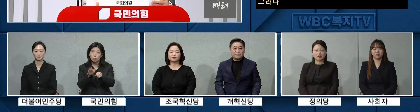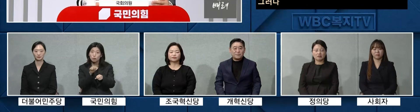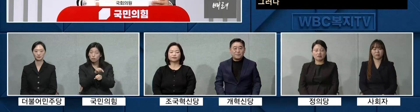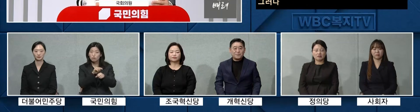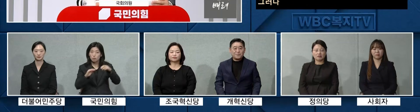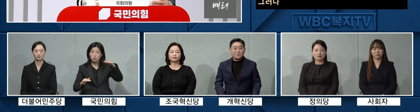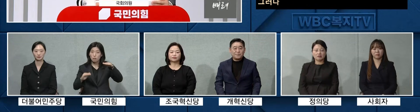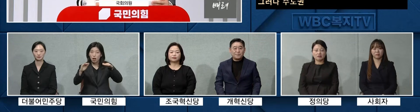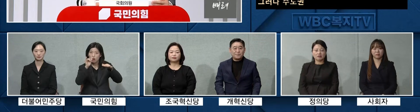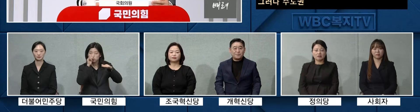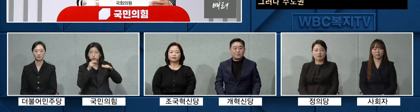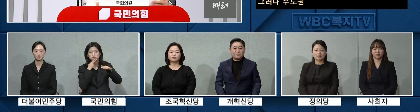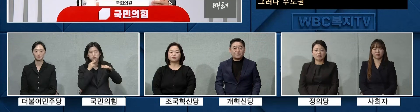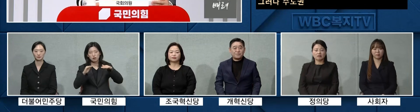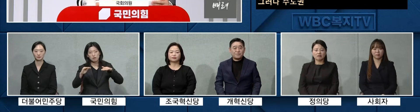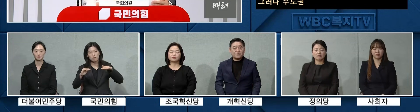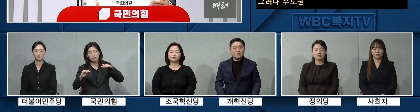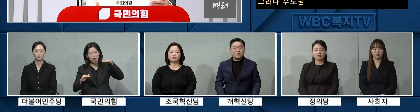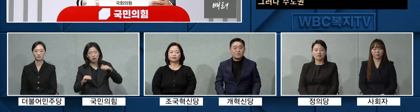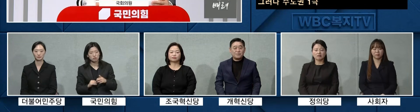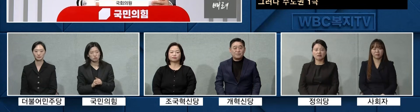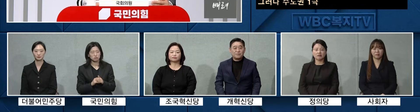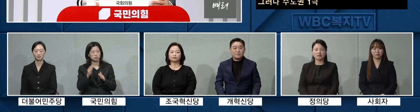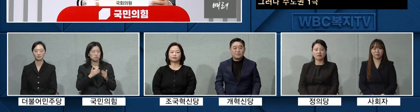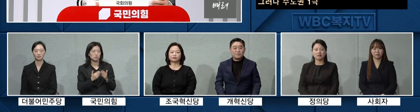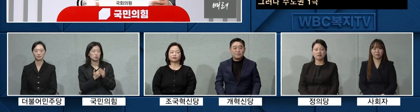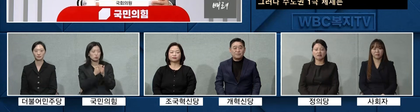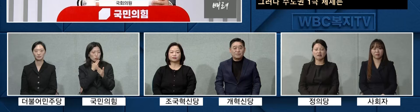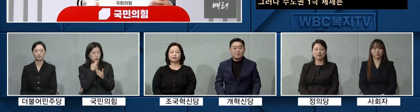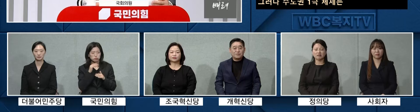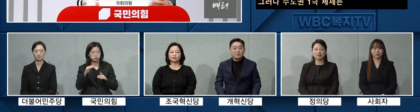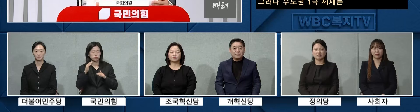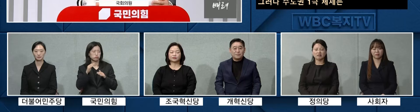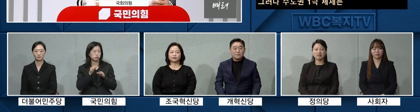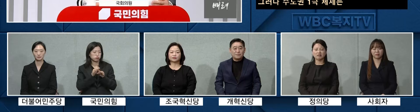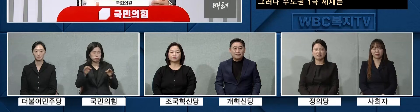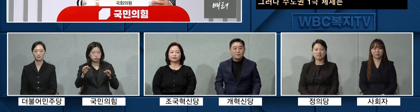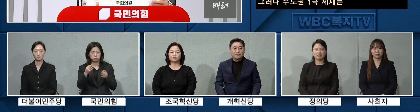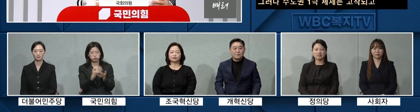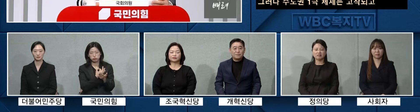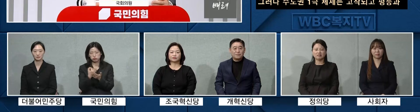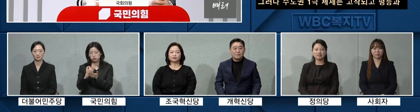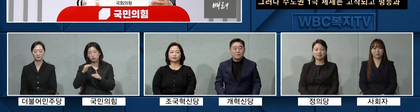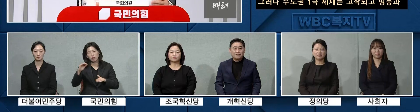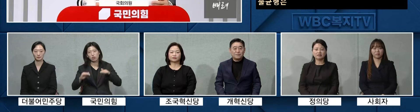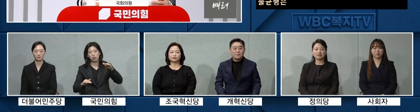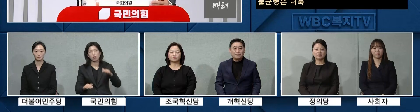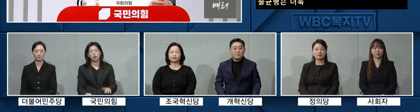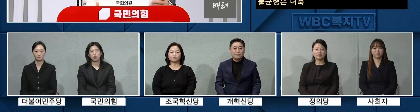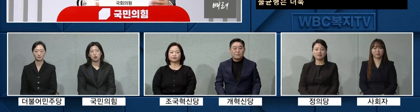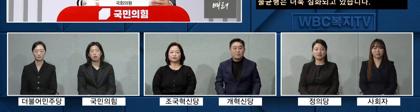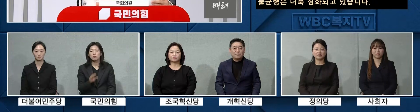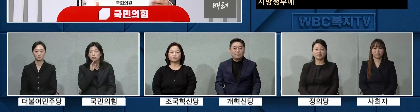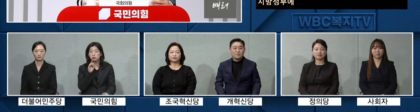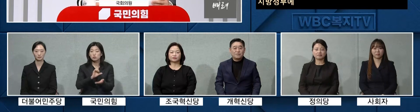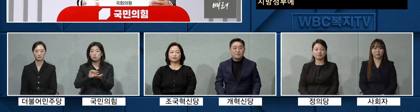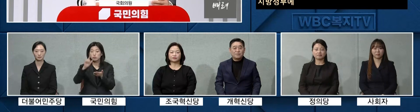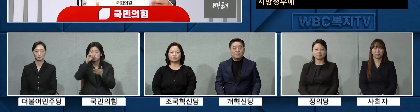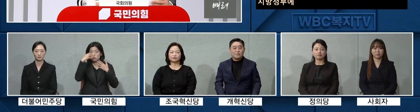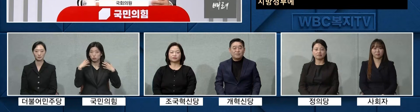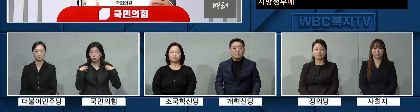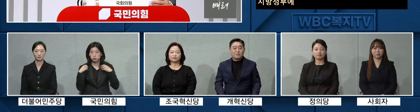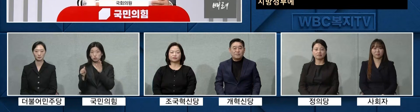고착되고 불평등과 불균형은 더욱 심화되고 있습니다. 지방정부에 대한 실질적인 권한 내용이